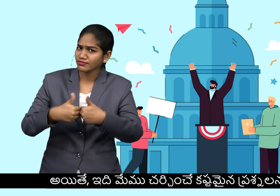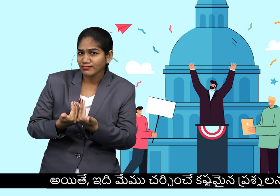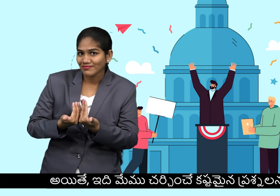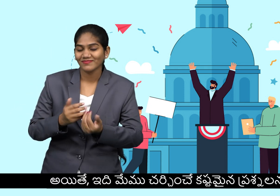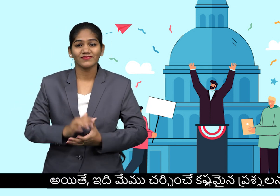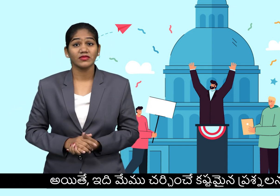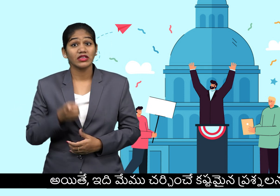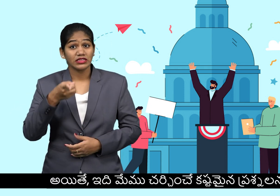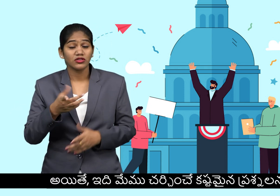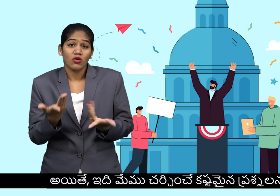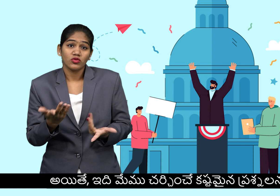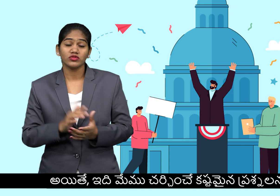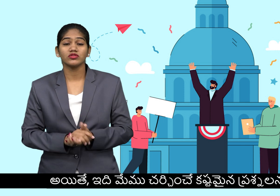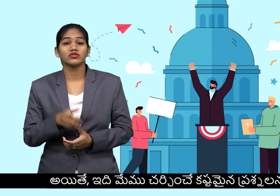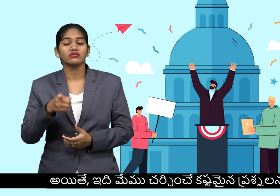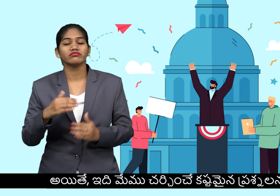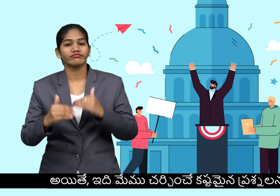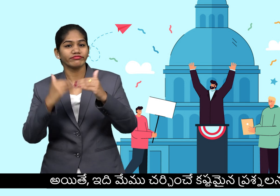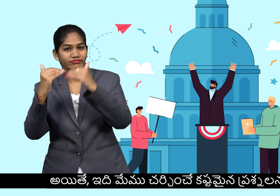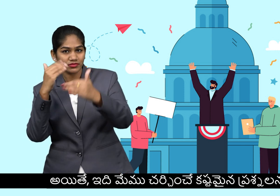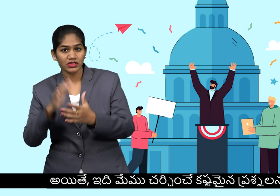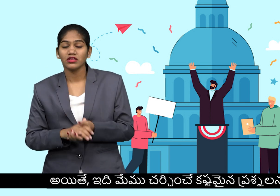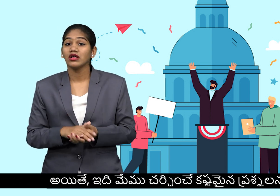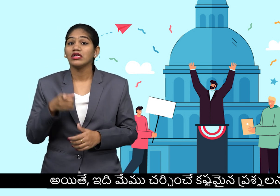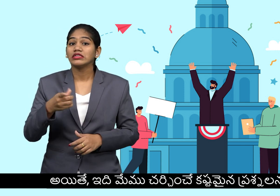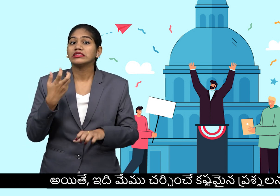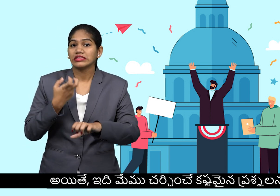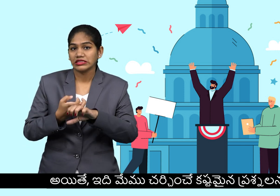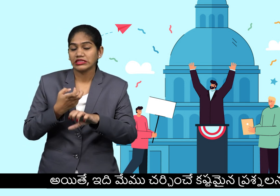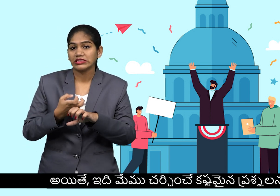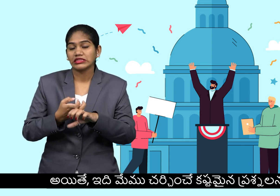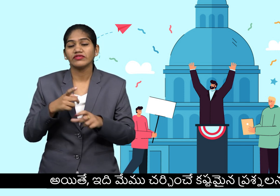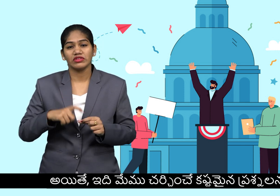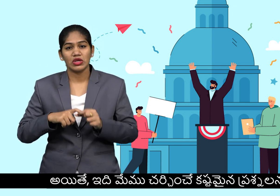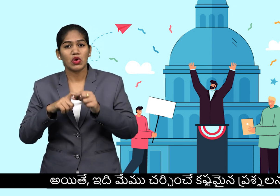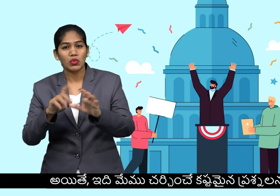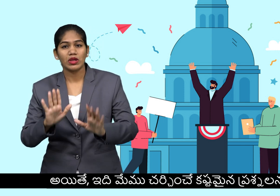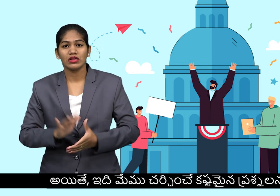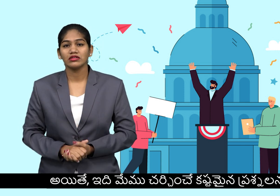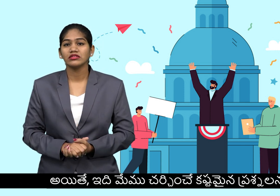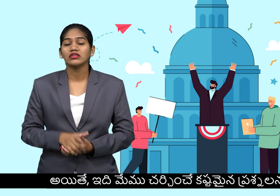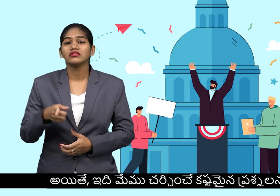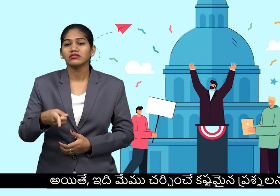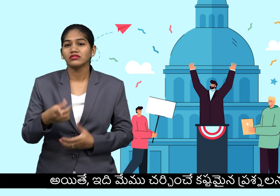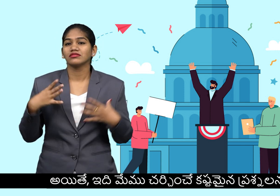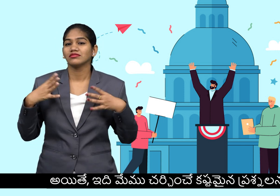అయితే ఇది మనం చర్చించే కష్టమైన ప్రశ్నలను కూడా లేవనెత్తింది.